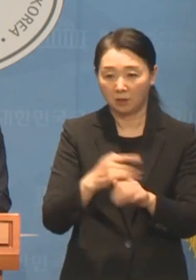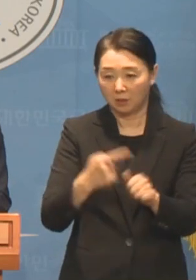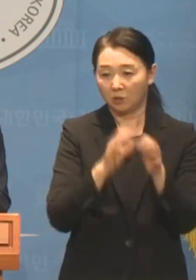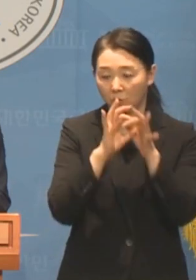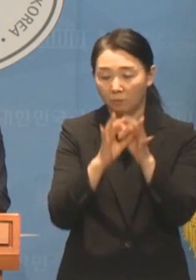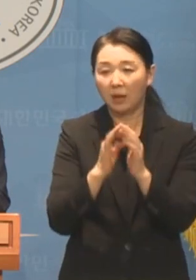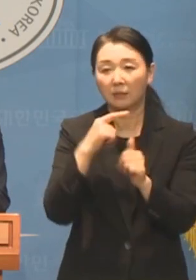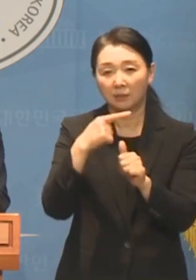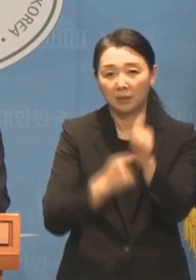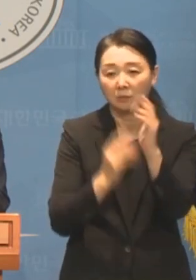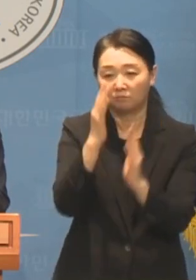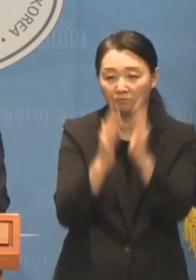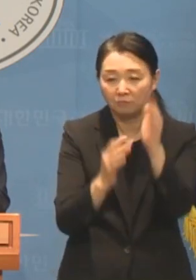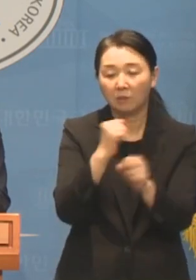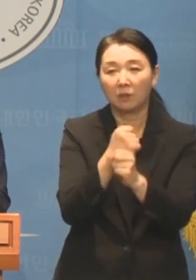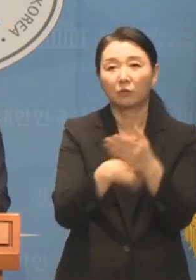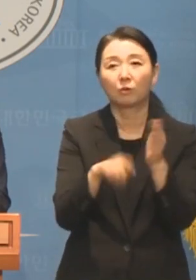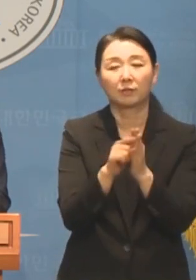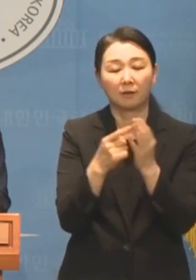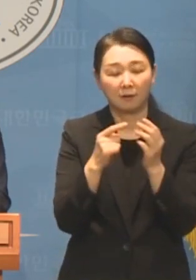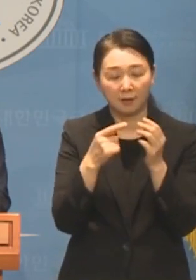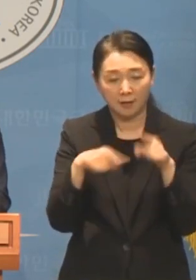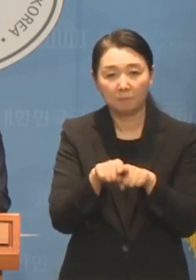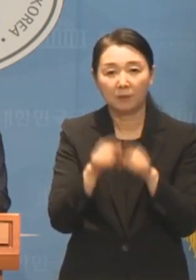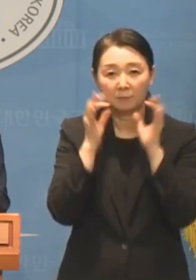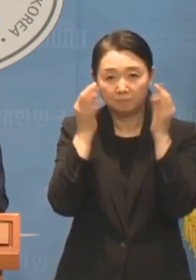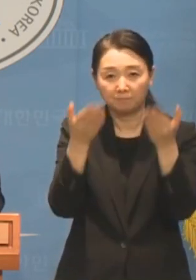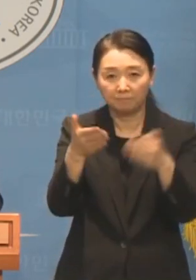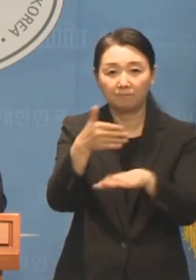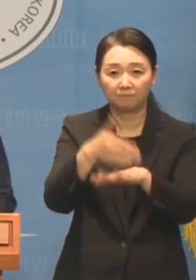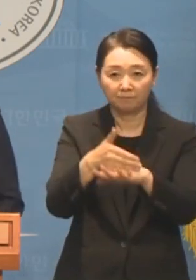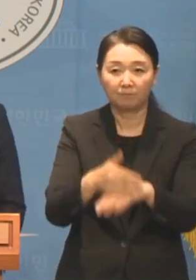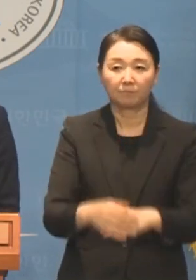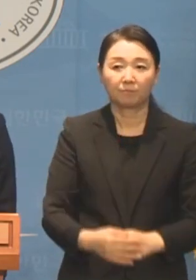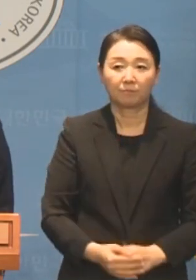녹지가 될 수 있도록 함께 하겠습니다. 고맙습니다.